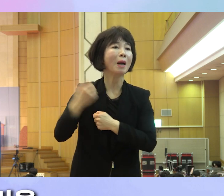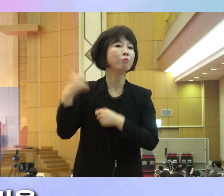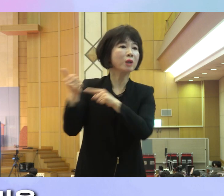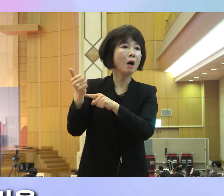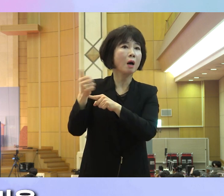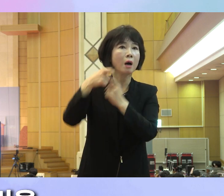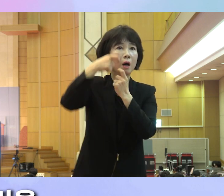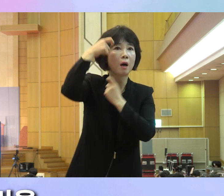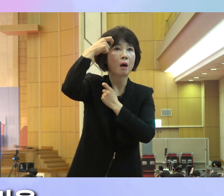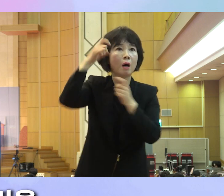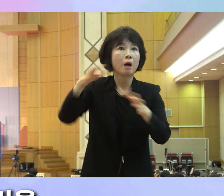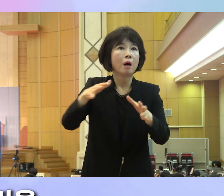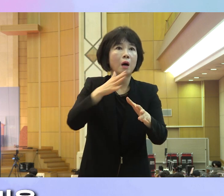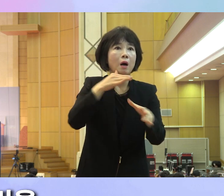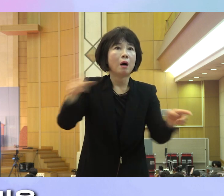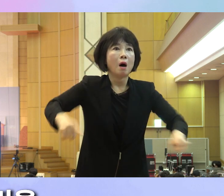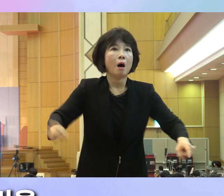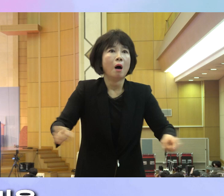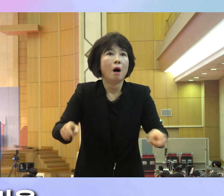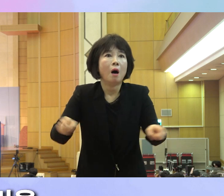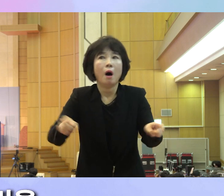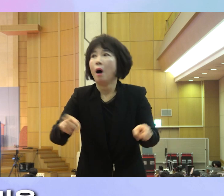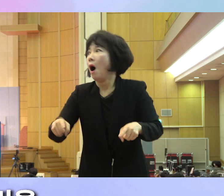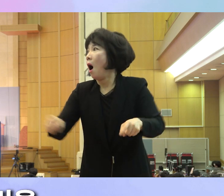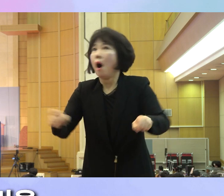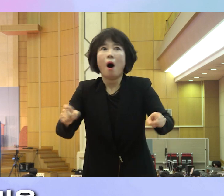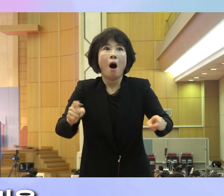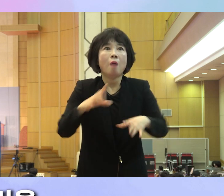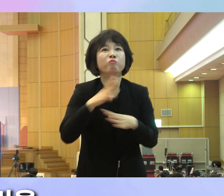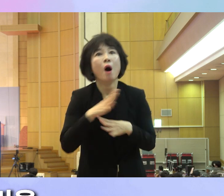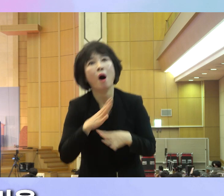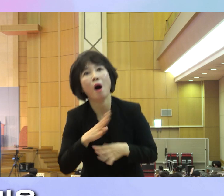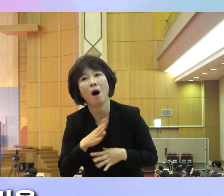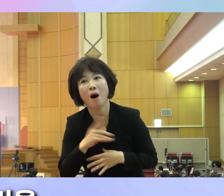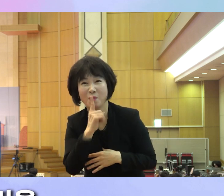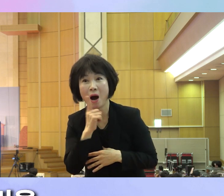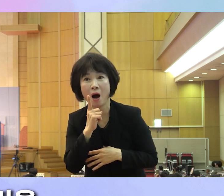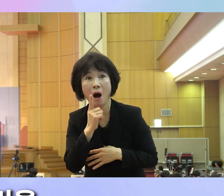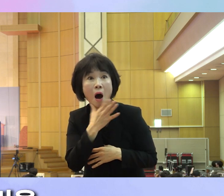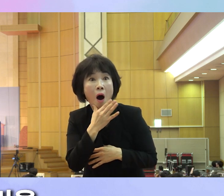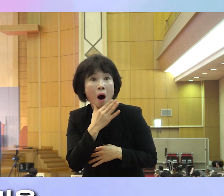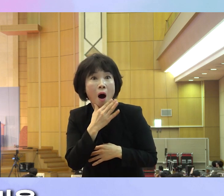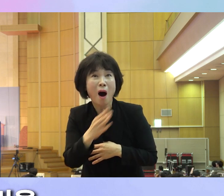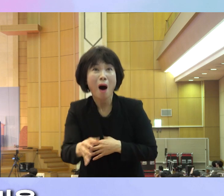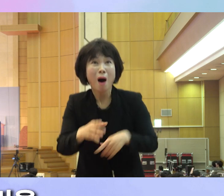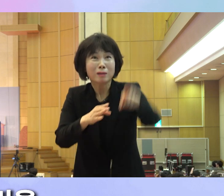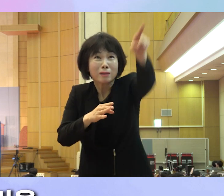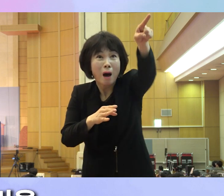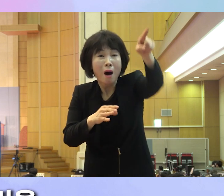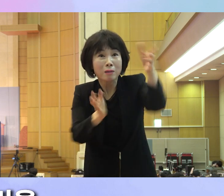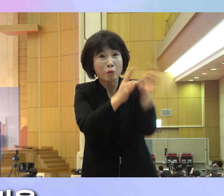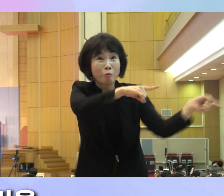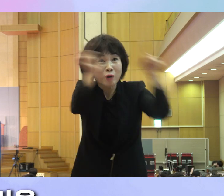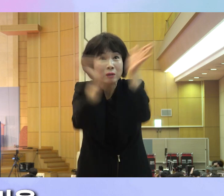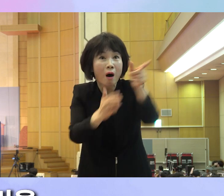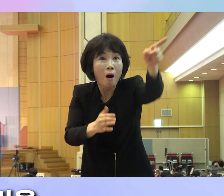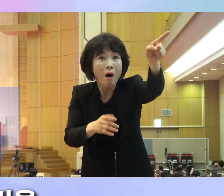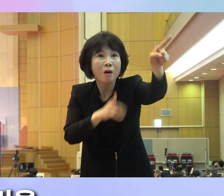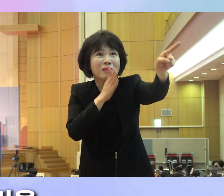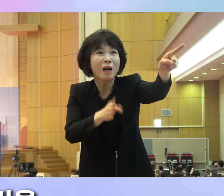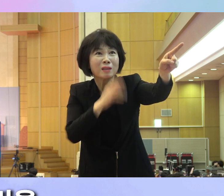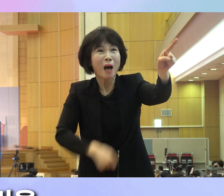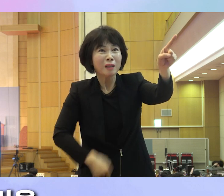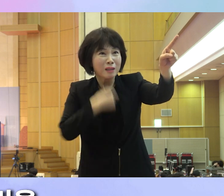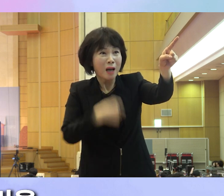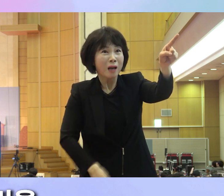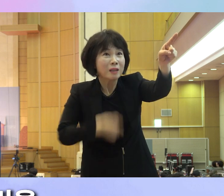그들이 보고 심히 두려워하여 가로되 이는 진실로 진짜다 이거예요. 가짜가 아니라